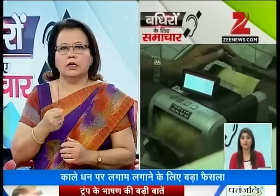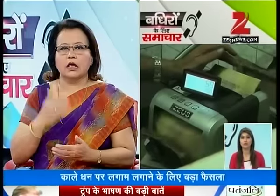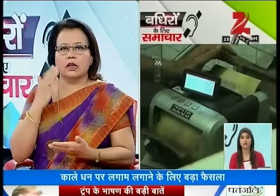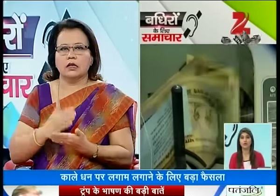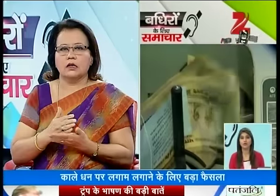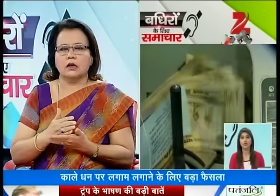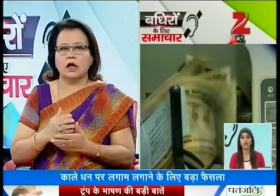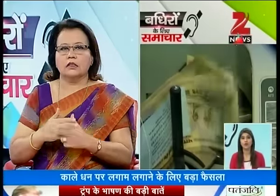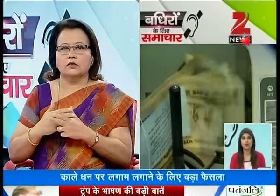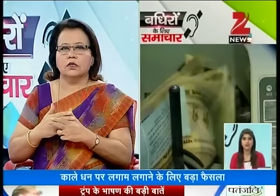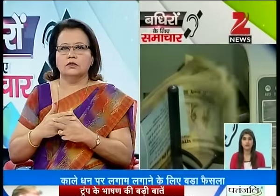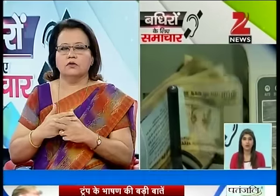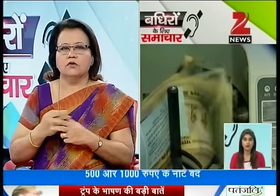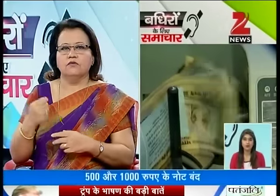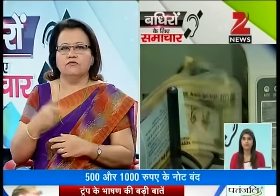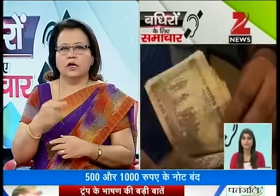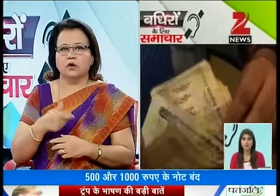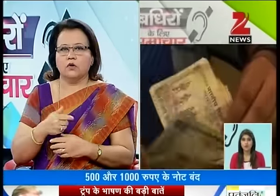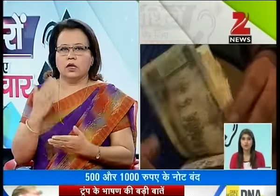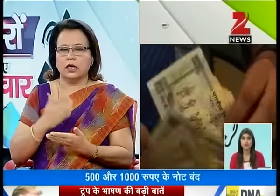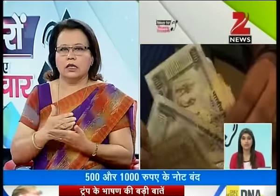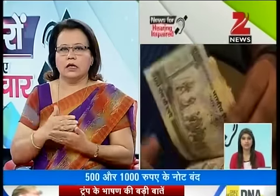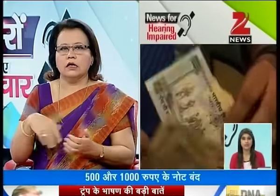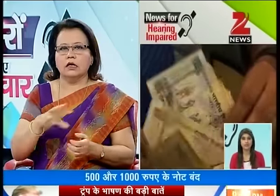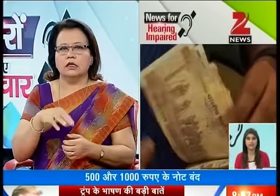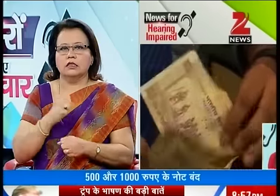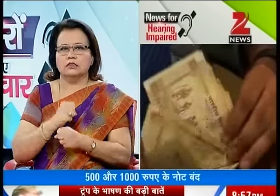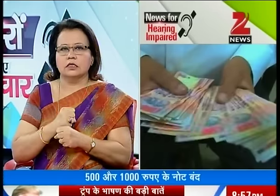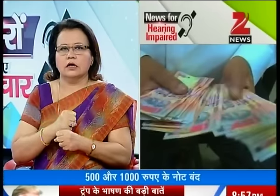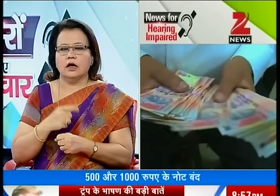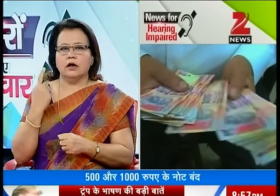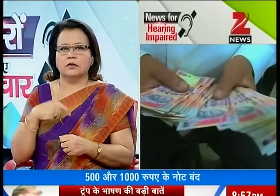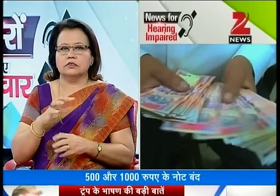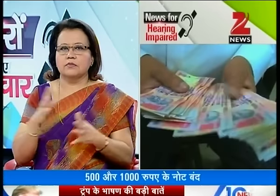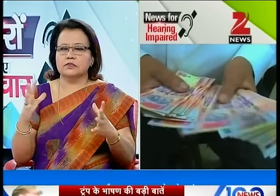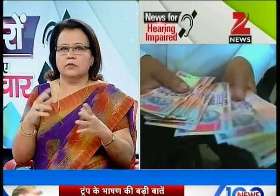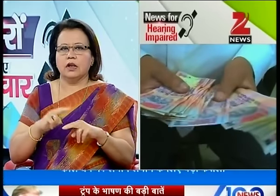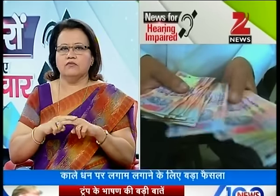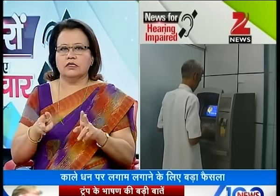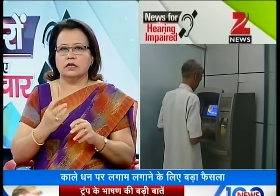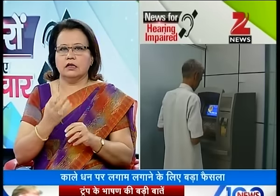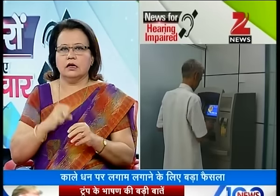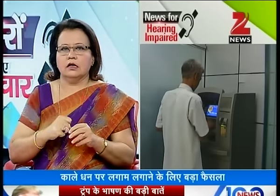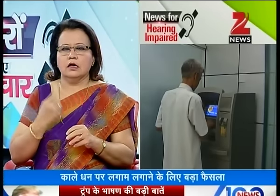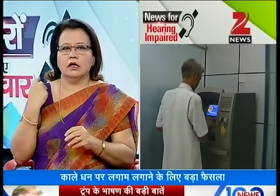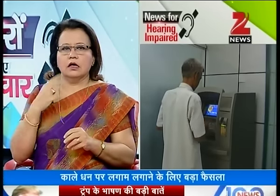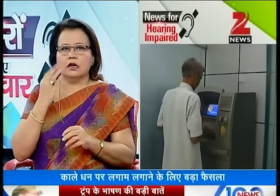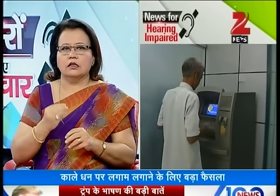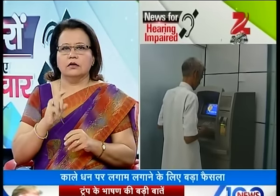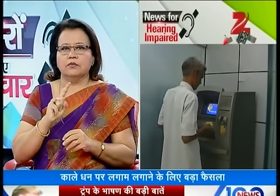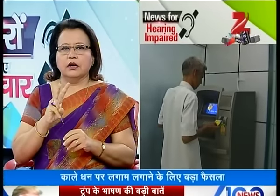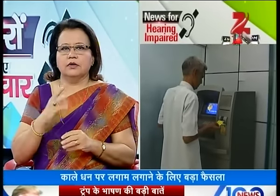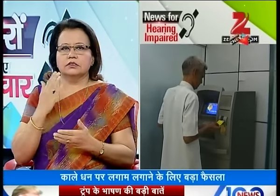काले धन पर लगाम लगाने और आतंकवादियों की फंडिंग को रोकने के लिए केंद्र सरकार ने अब तक का सबसे बड़ा फैसला लिया